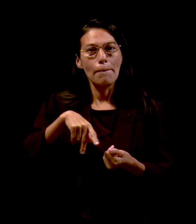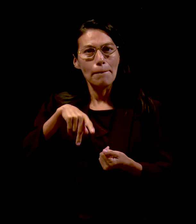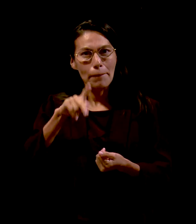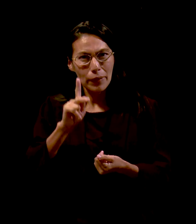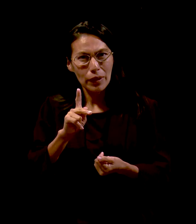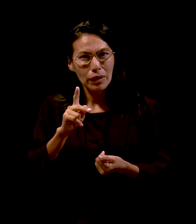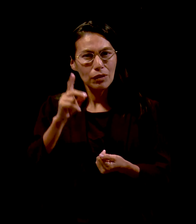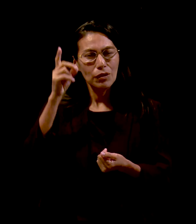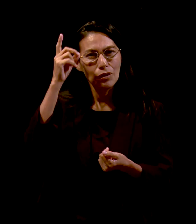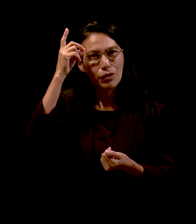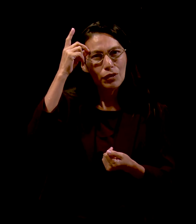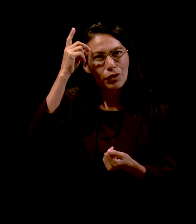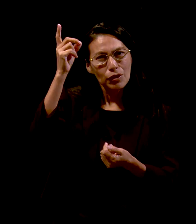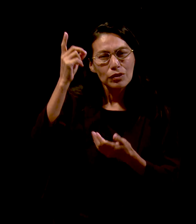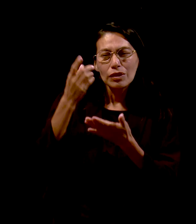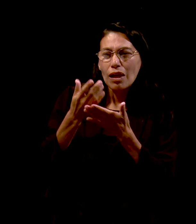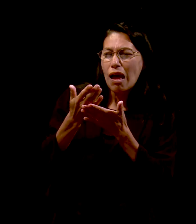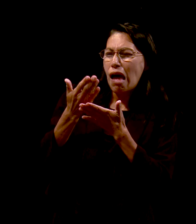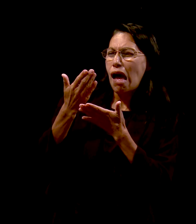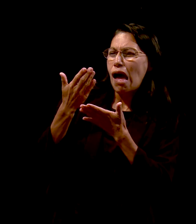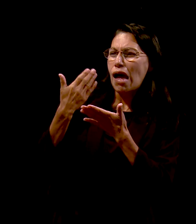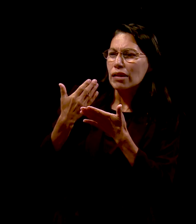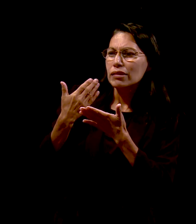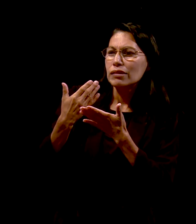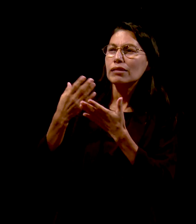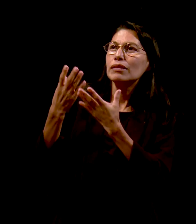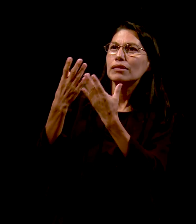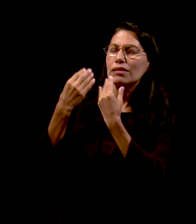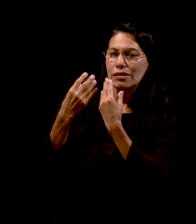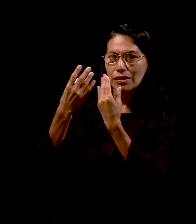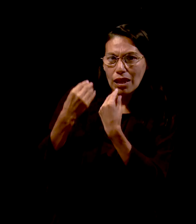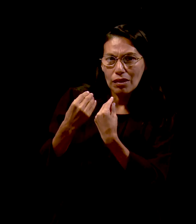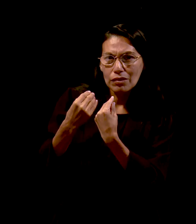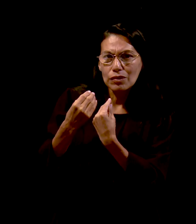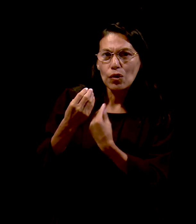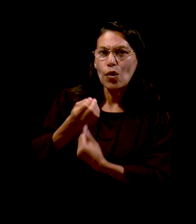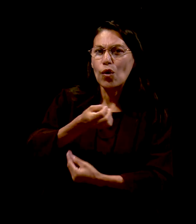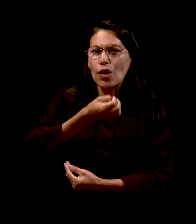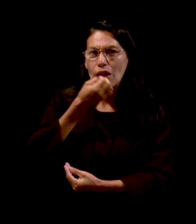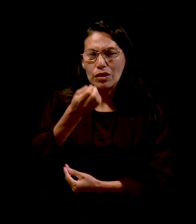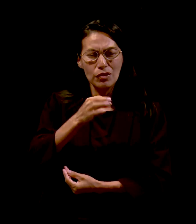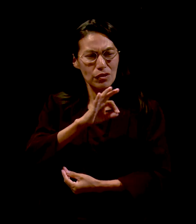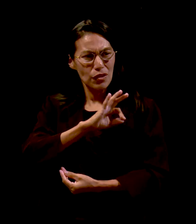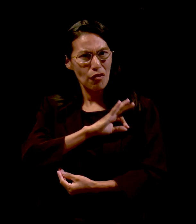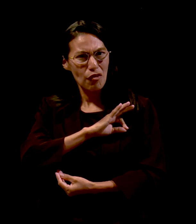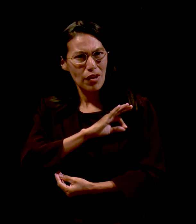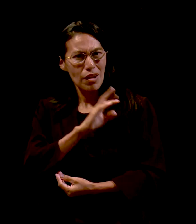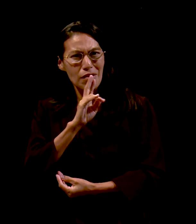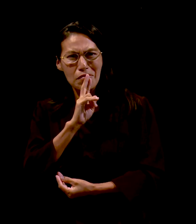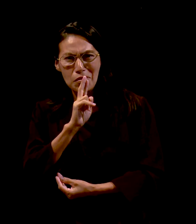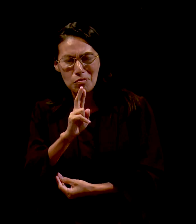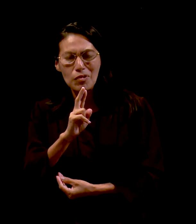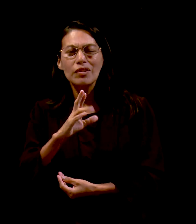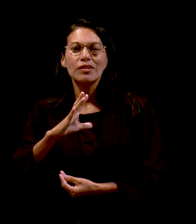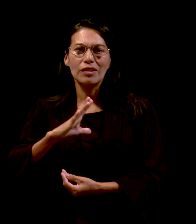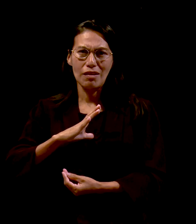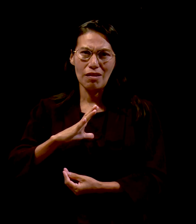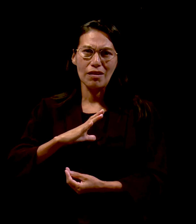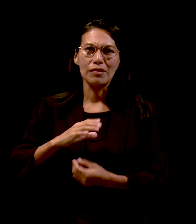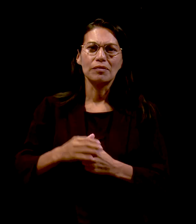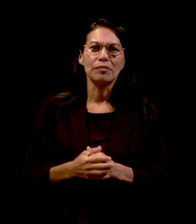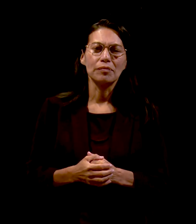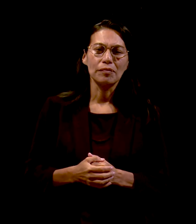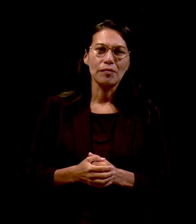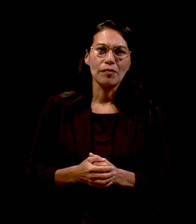nos había enseñado muchísimas veces antes que la oración de fe tiene una respuesta en un momento determinado cuando dios